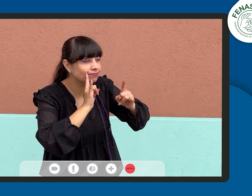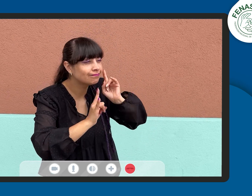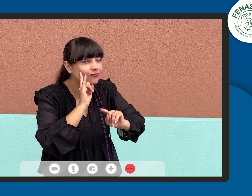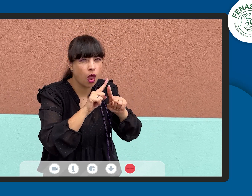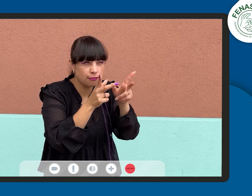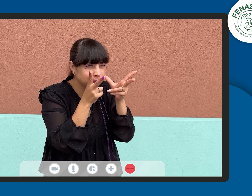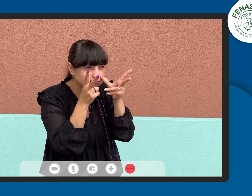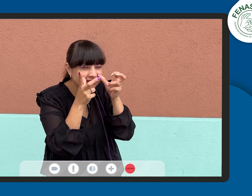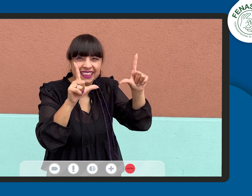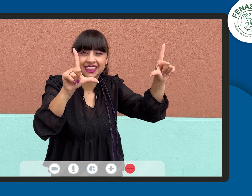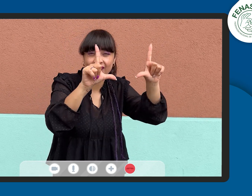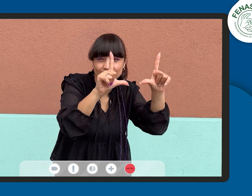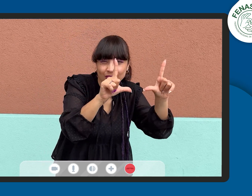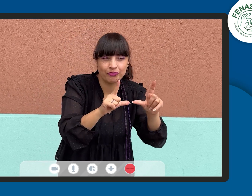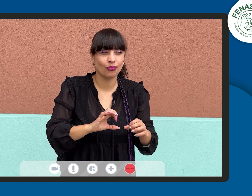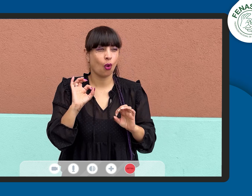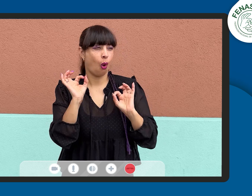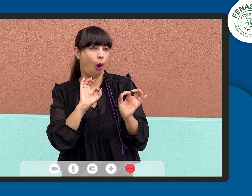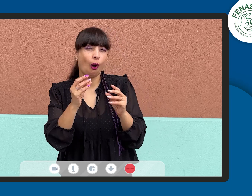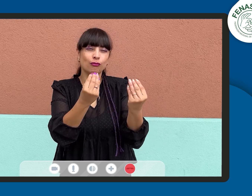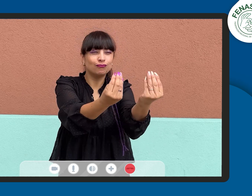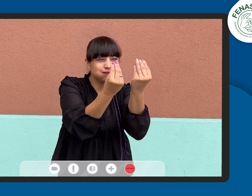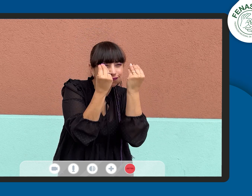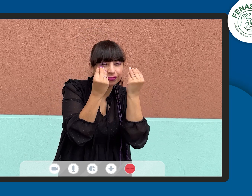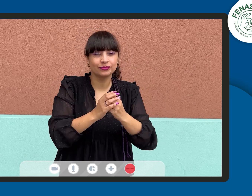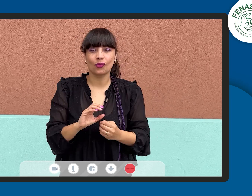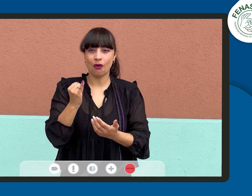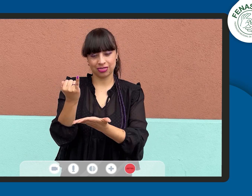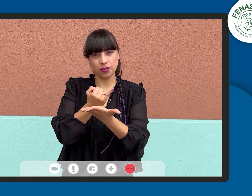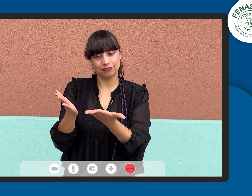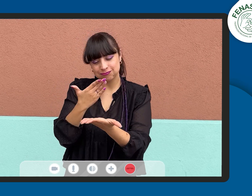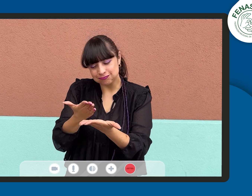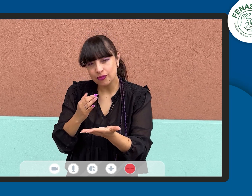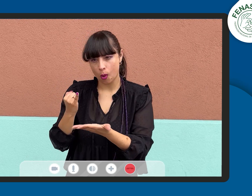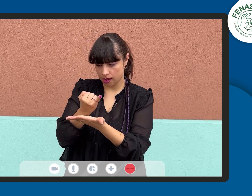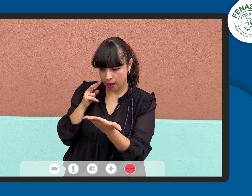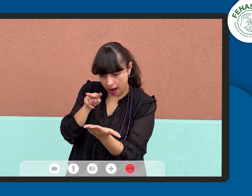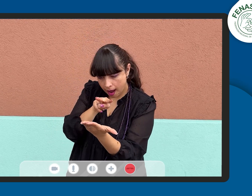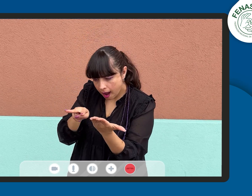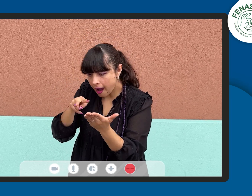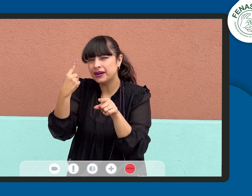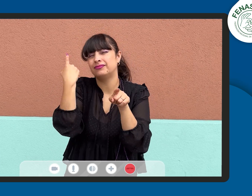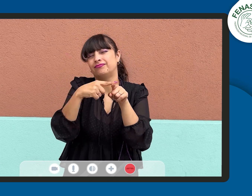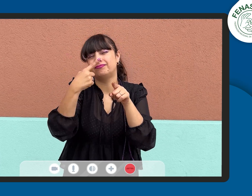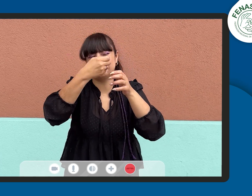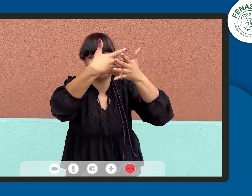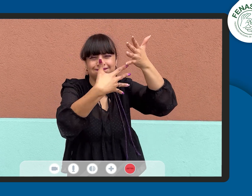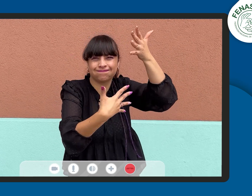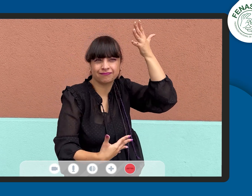a percibir información de manera visual, desde la televisión o en la educación, las ilustraciones en libros de textos e imágenes